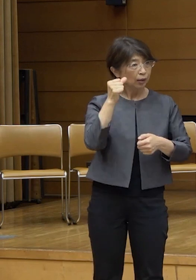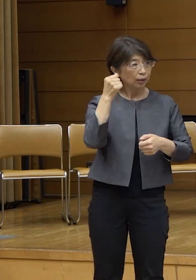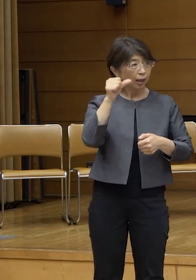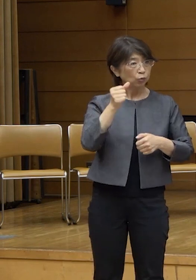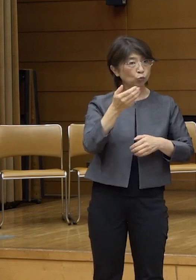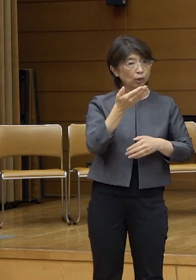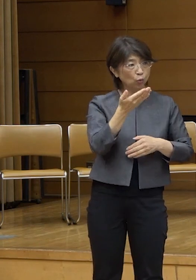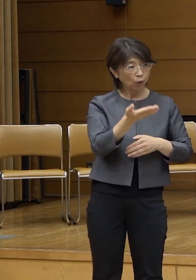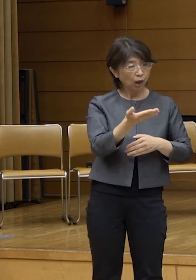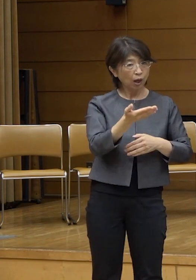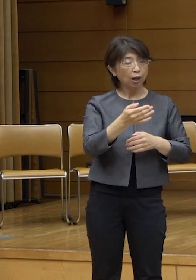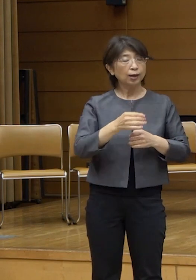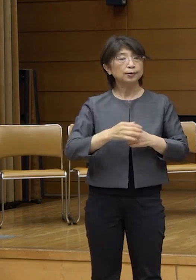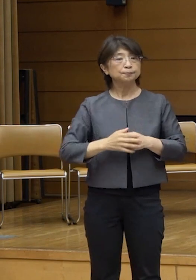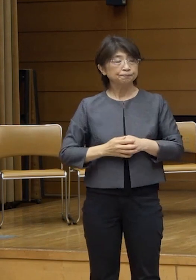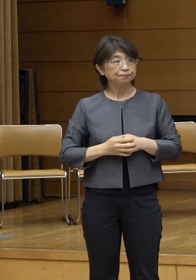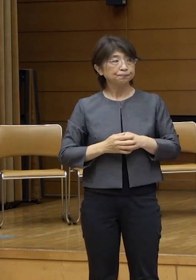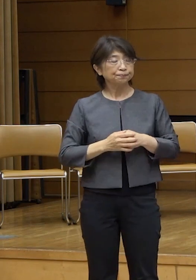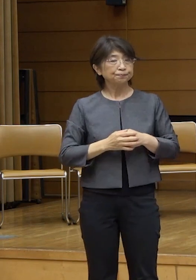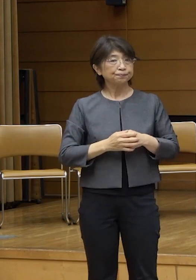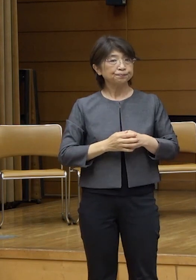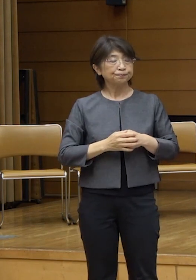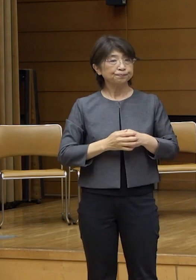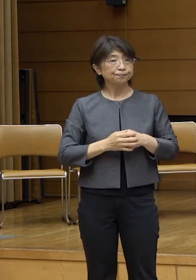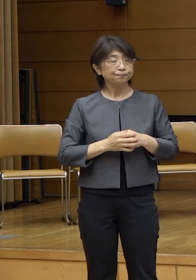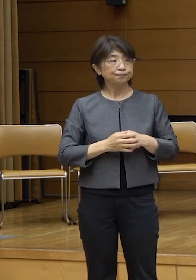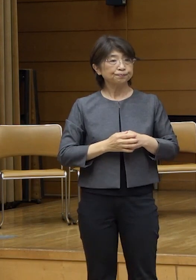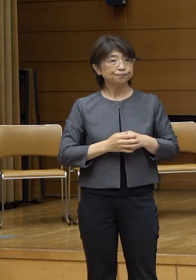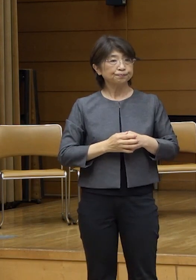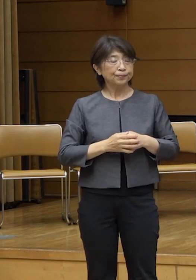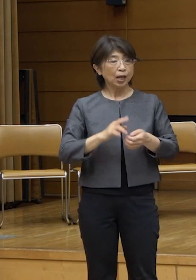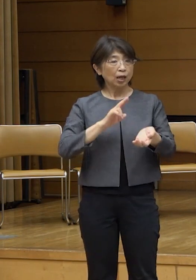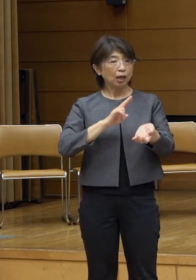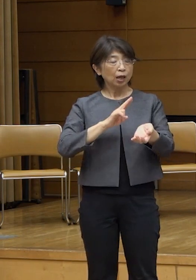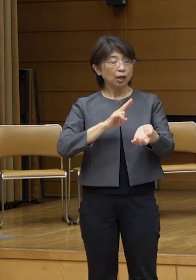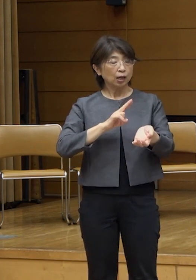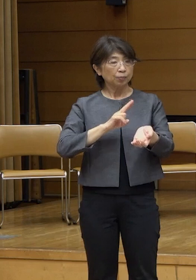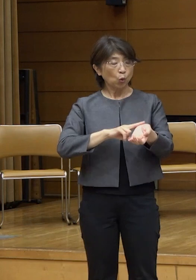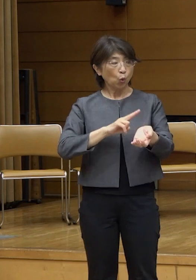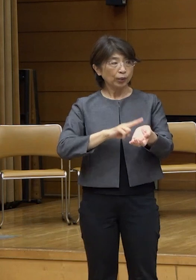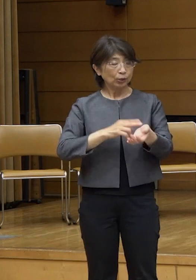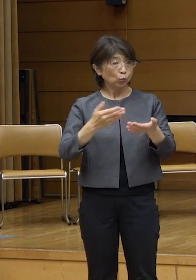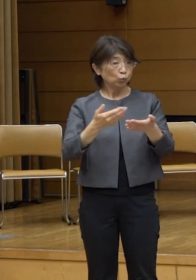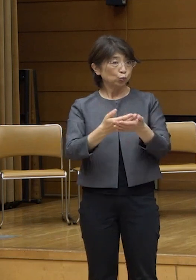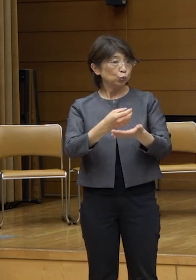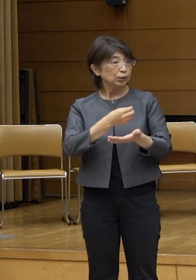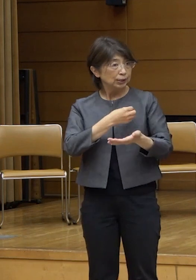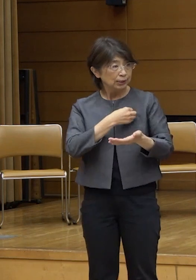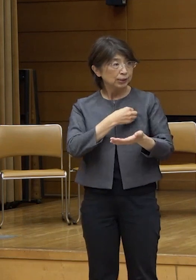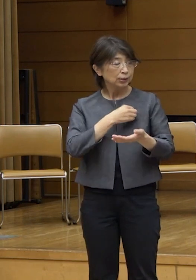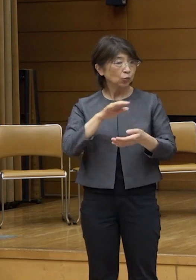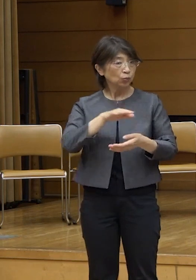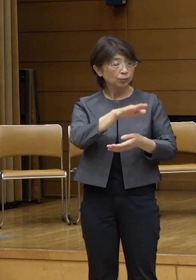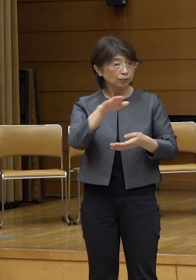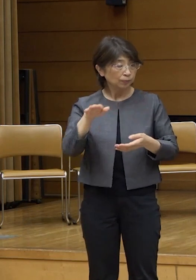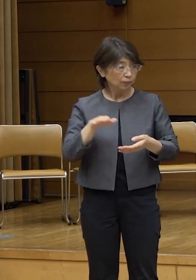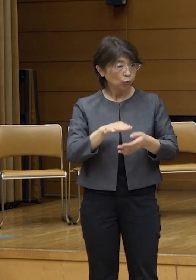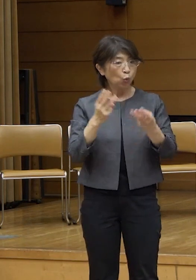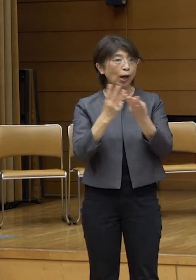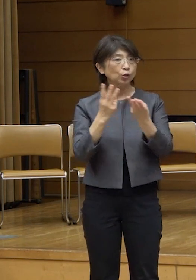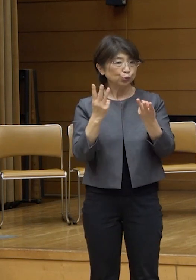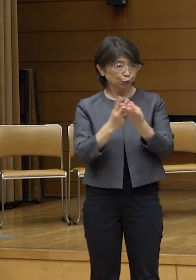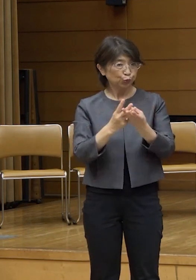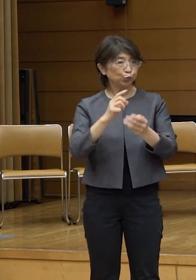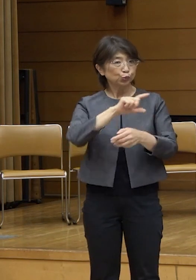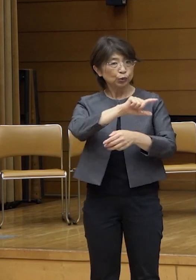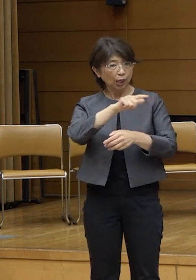ーストの方ですけど、医療従事者の感染も10万人当たりのワーストの方になると思うんですけど、やっぱりそうした場合、一般病床